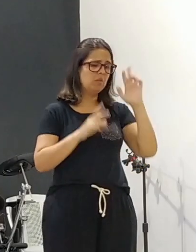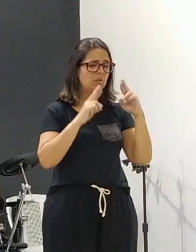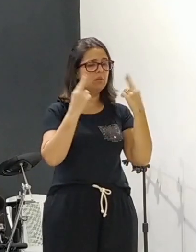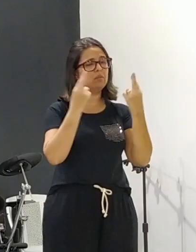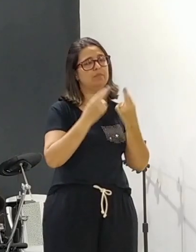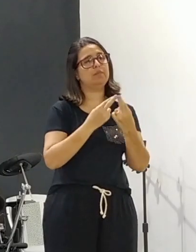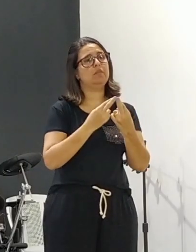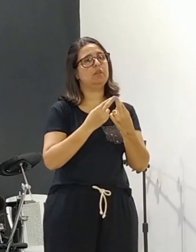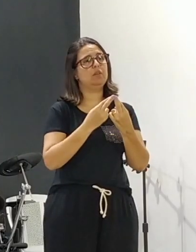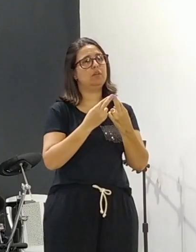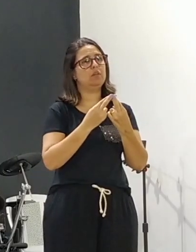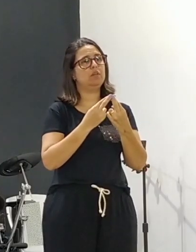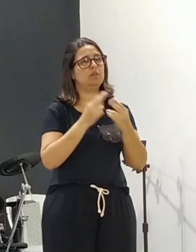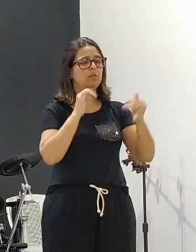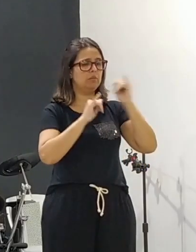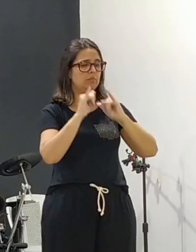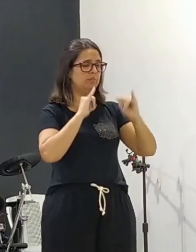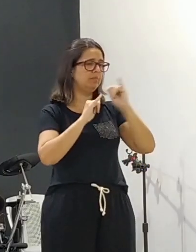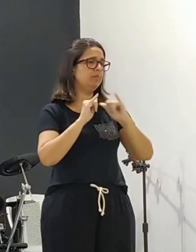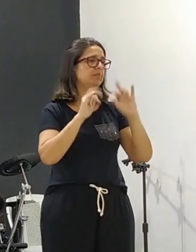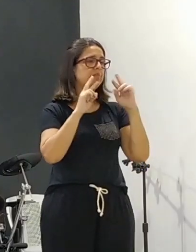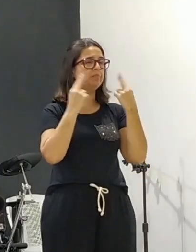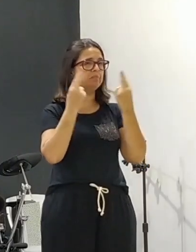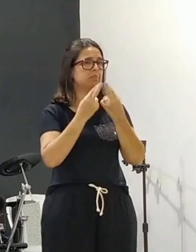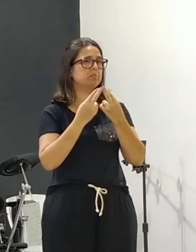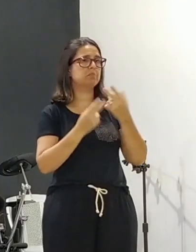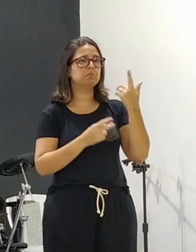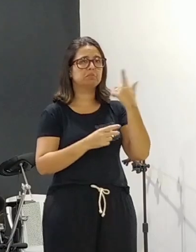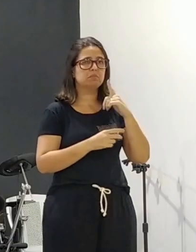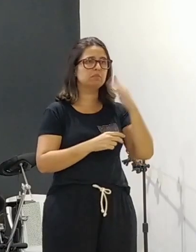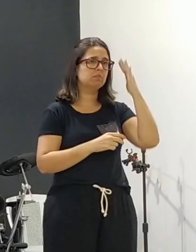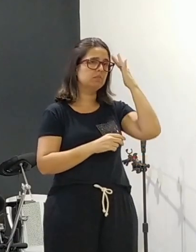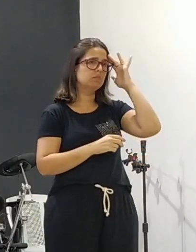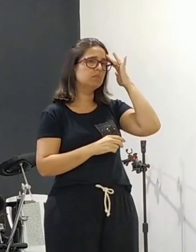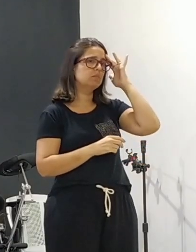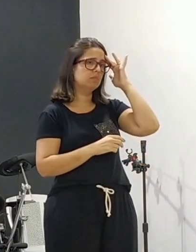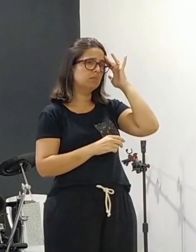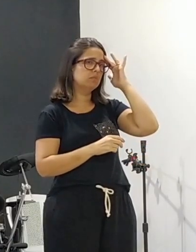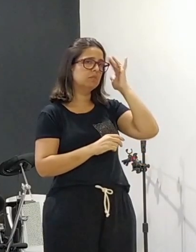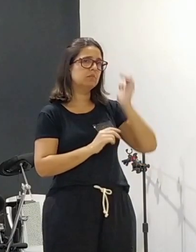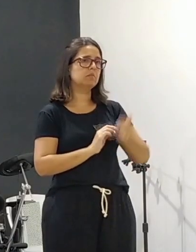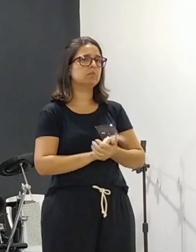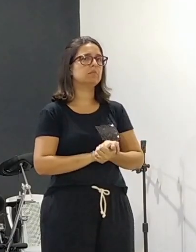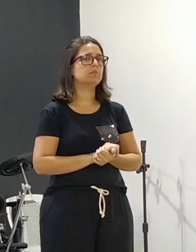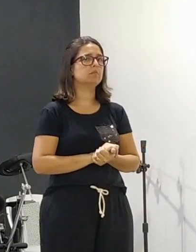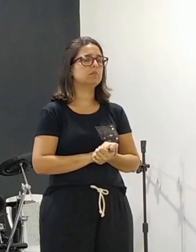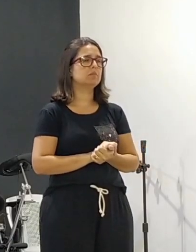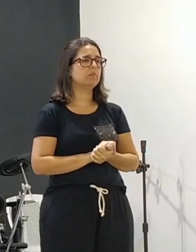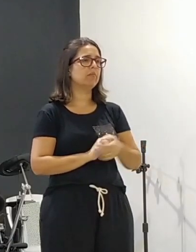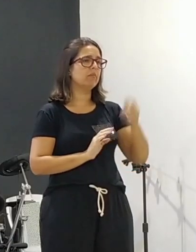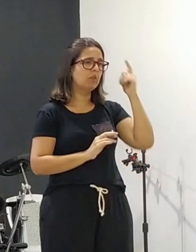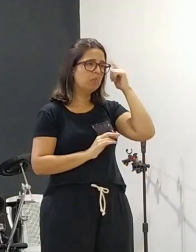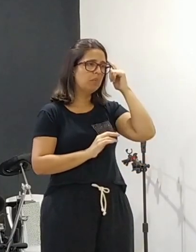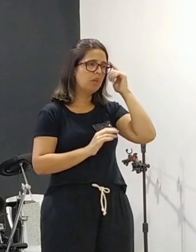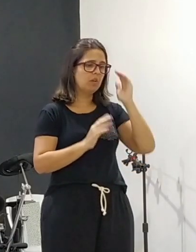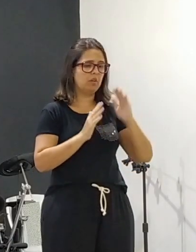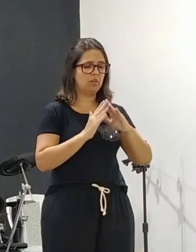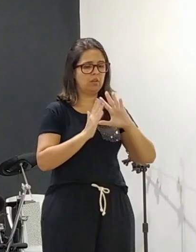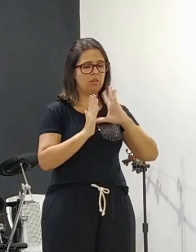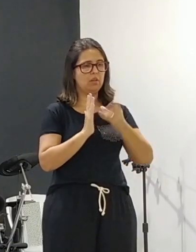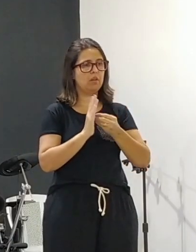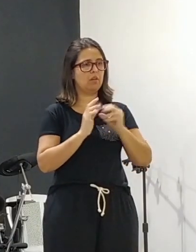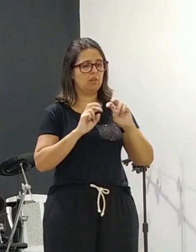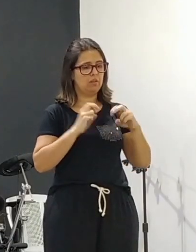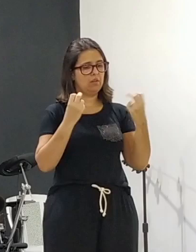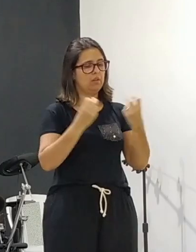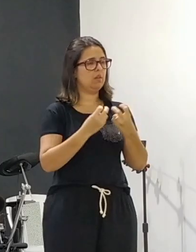reino, para a propagação do reino. Ele não consegue reconhecer, ele acha que ele está na igreja, sentado no banco, isso é